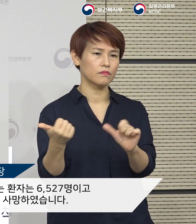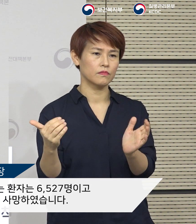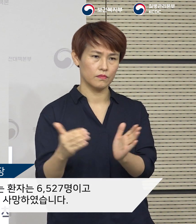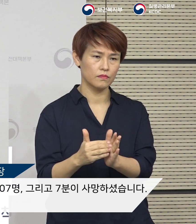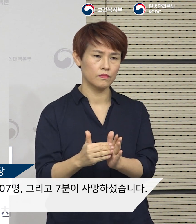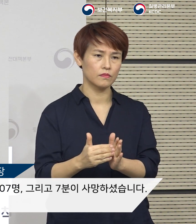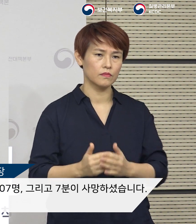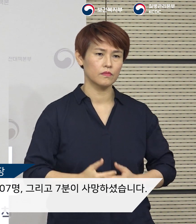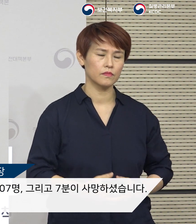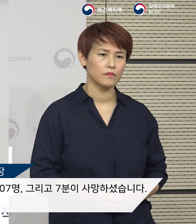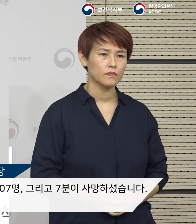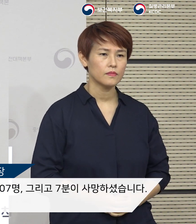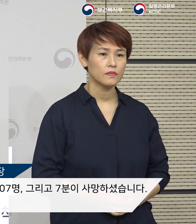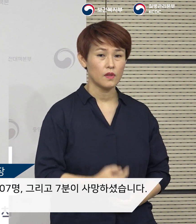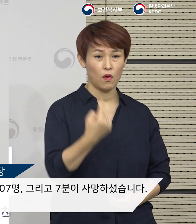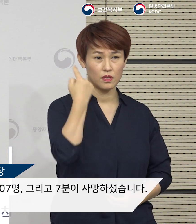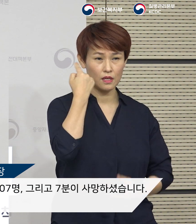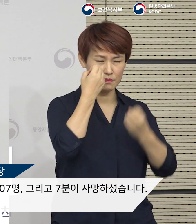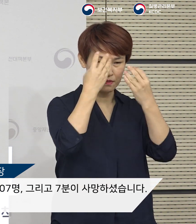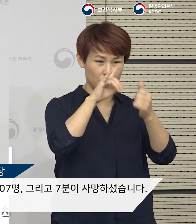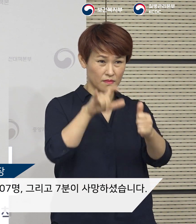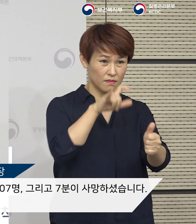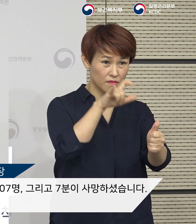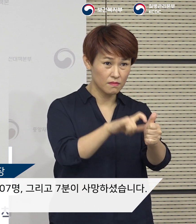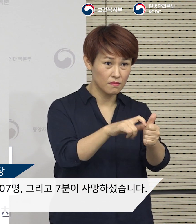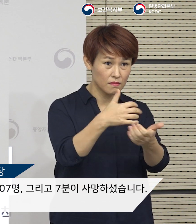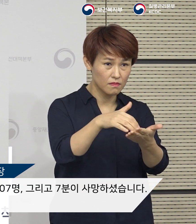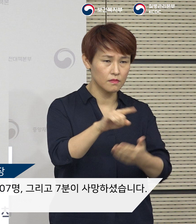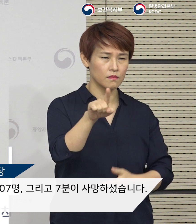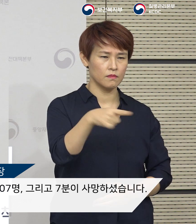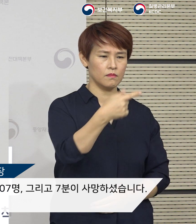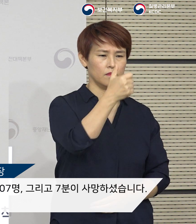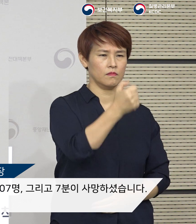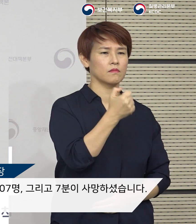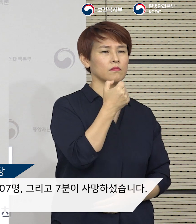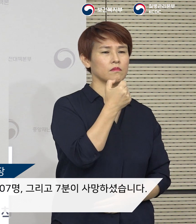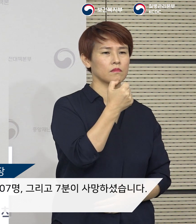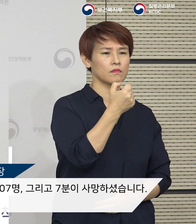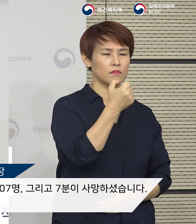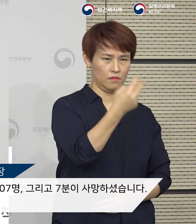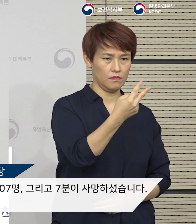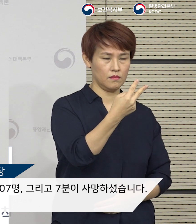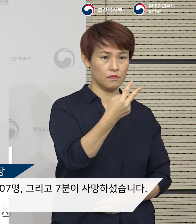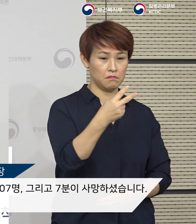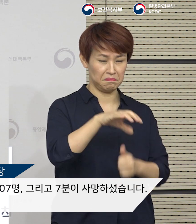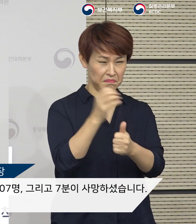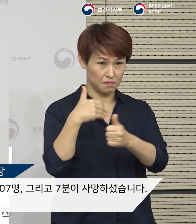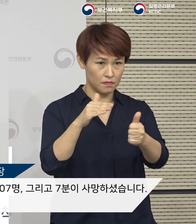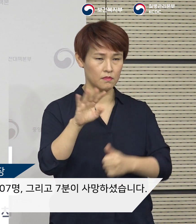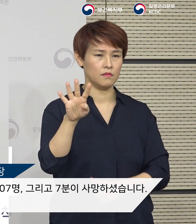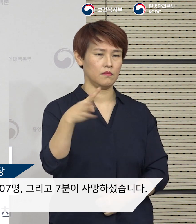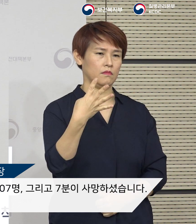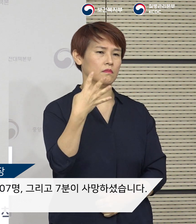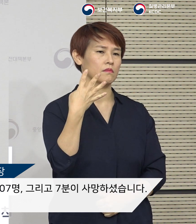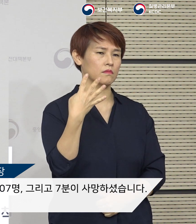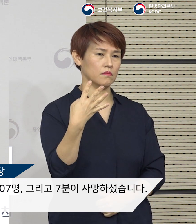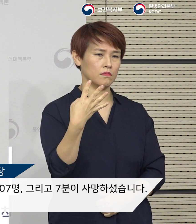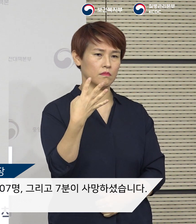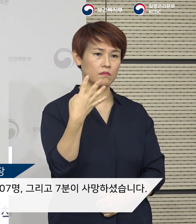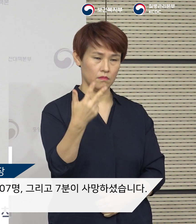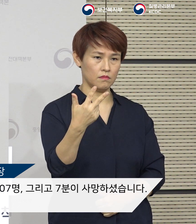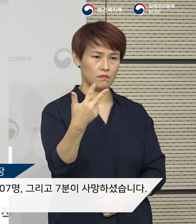사망하였습니다. 어제 신규 확진자는 152명이고 격리 해제는 407명,